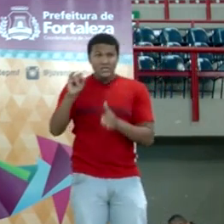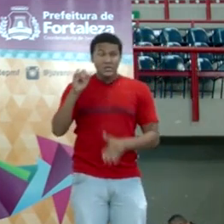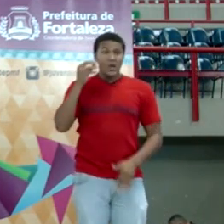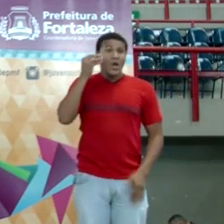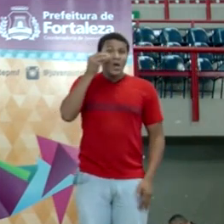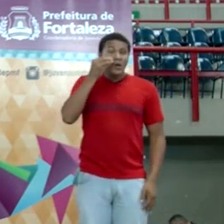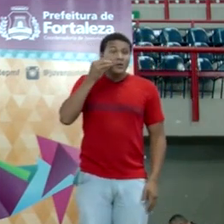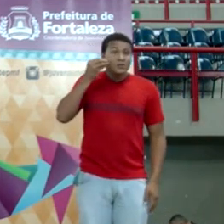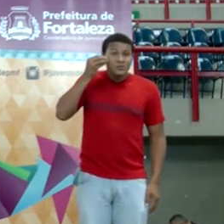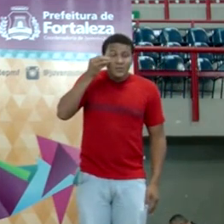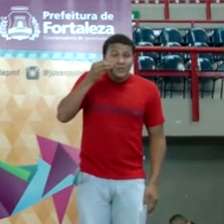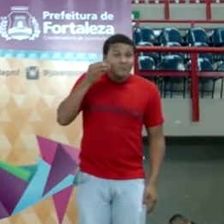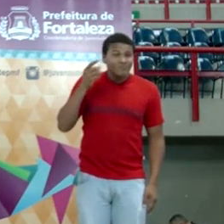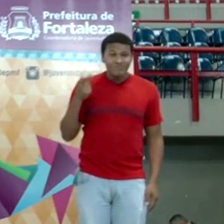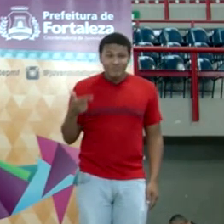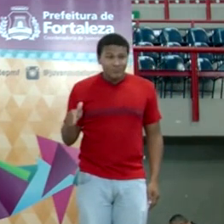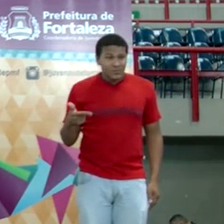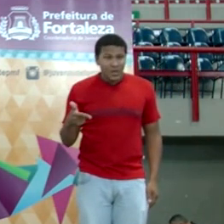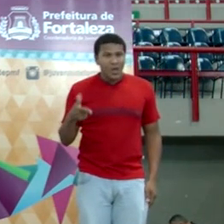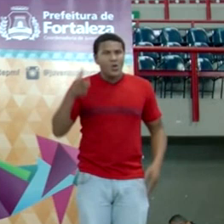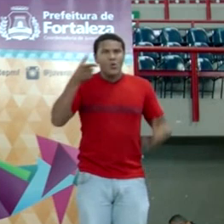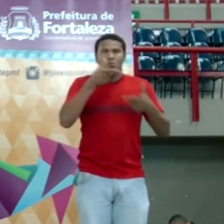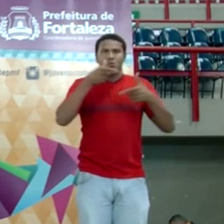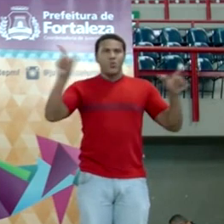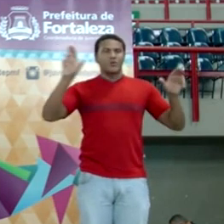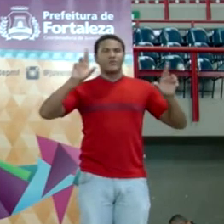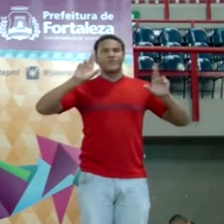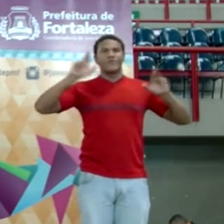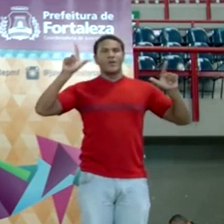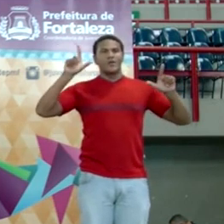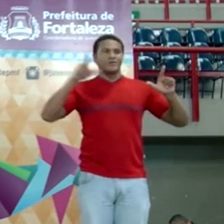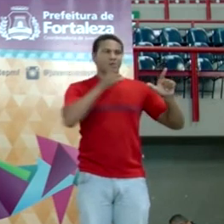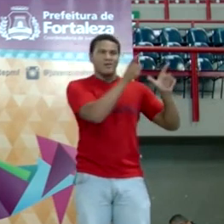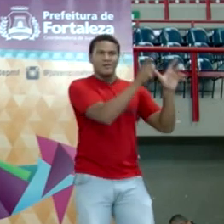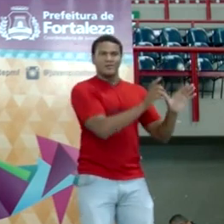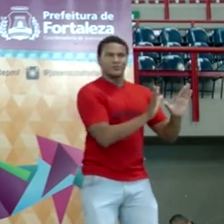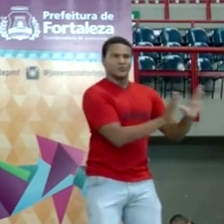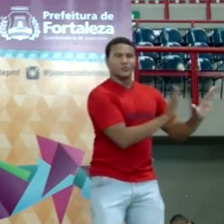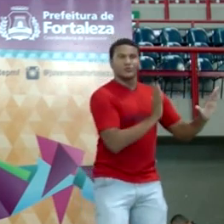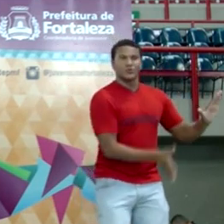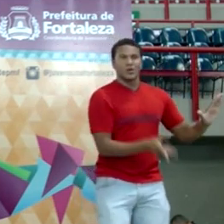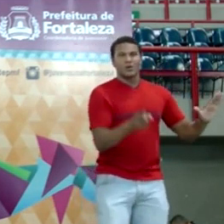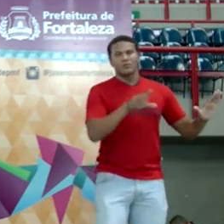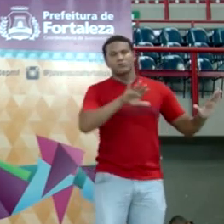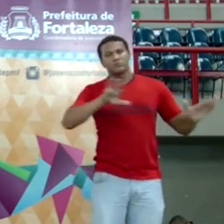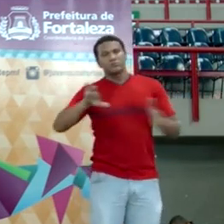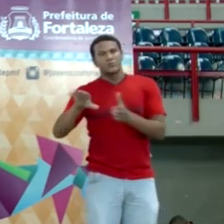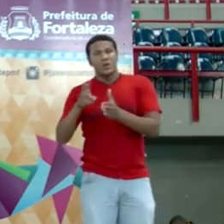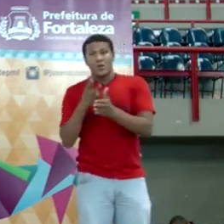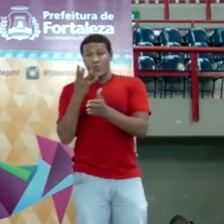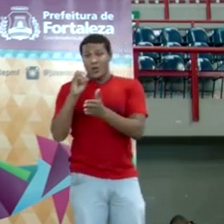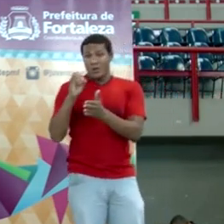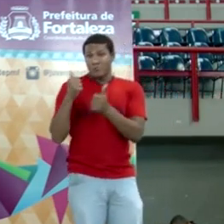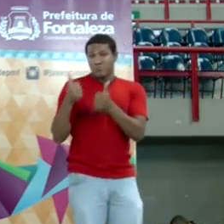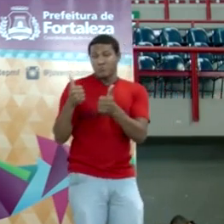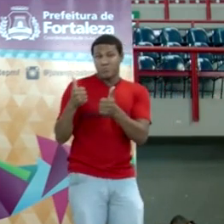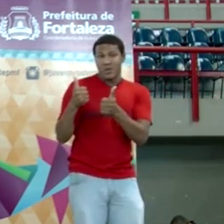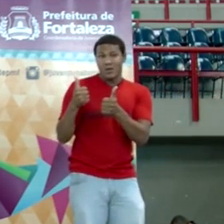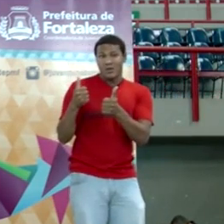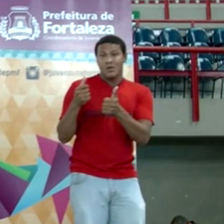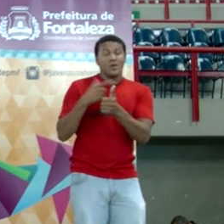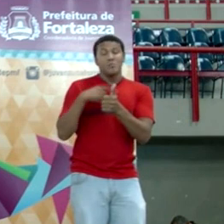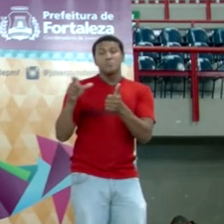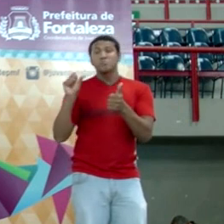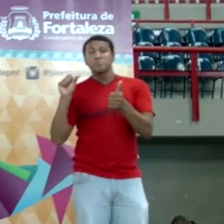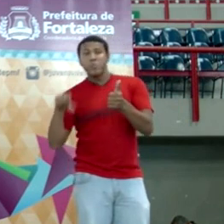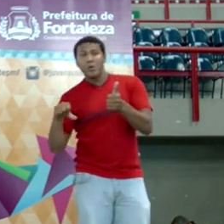coisa. Se ele for inexperiente, a chance dele se sair bem no currículo é 40%. E qual é a chance dele se sair mal?